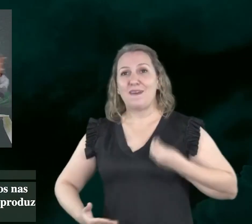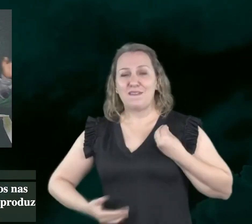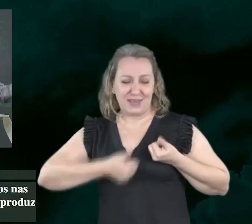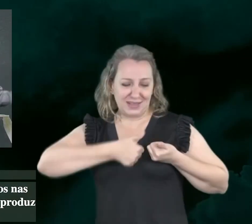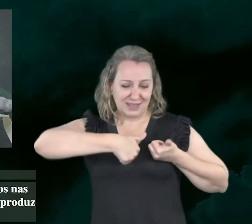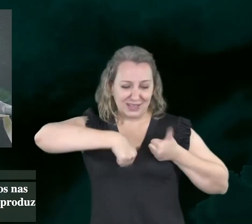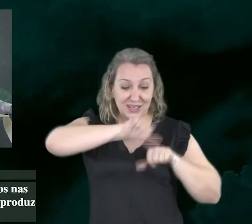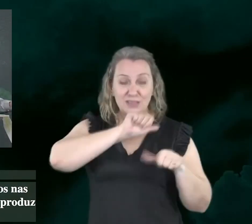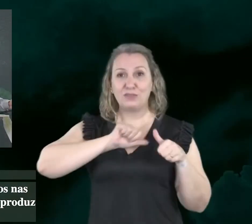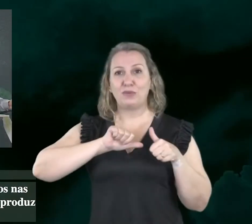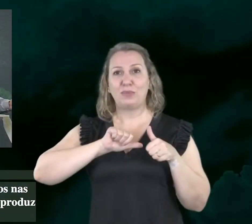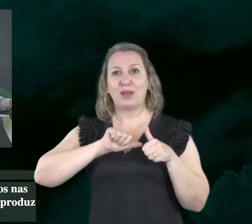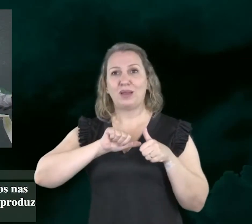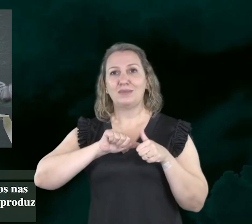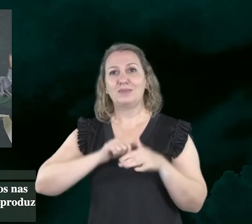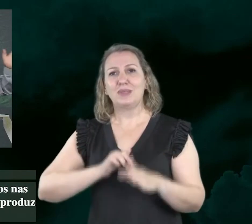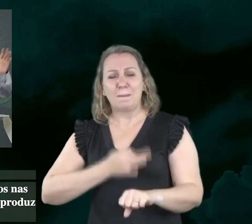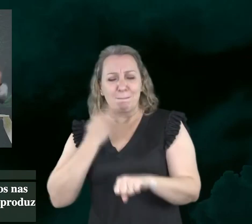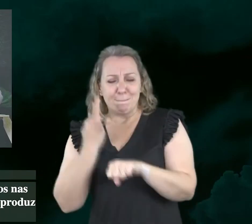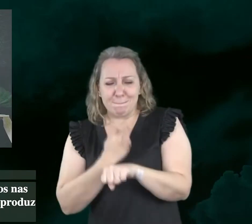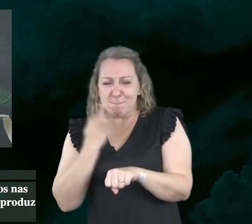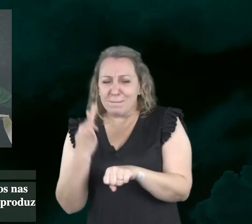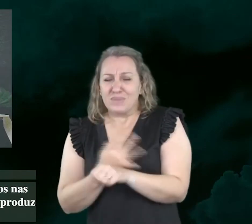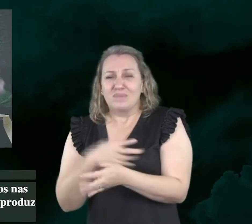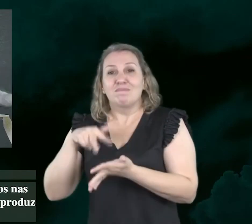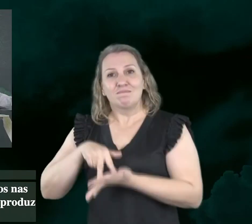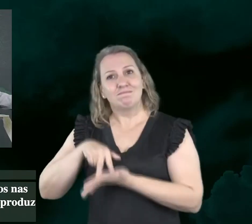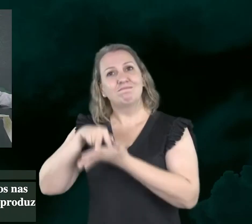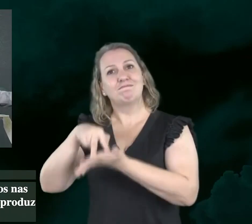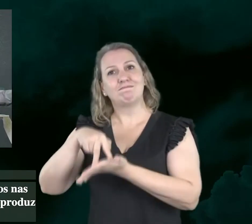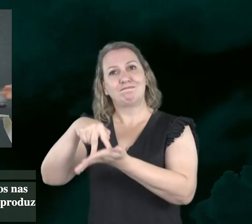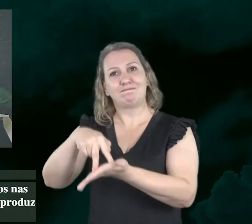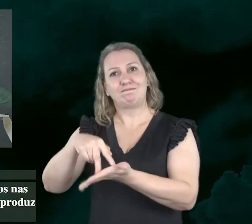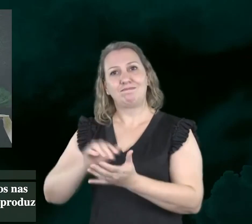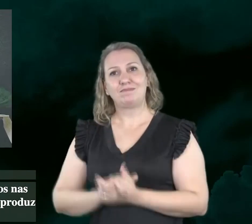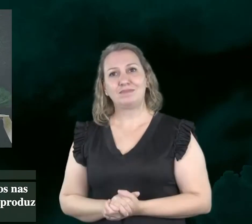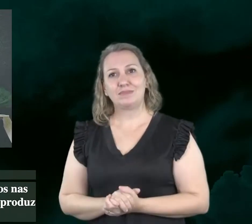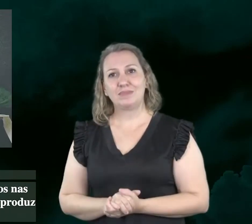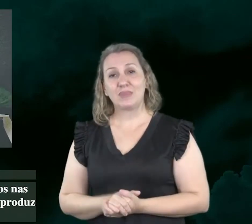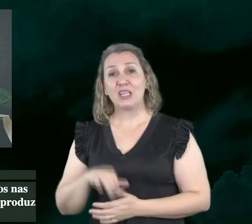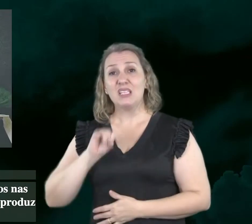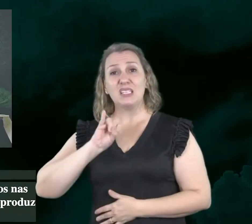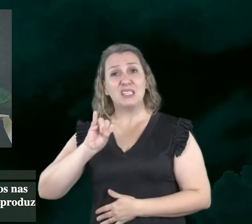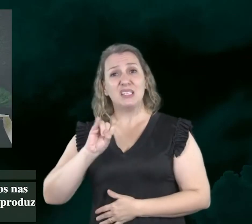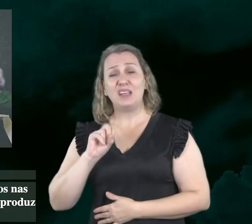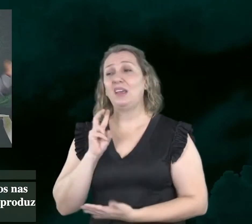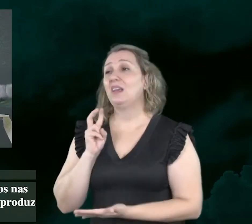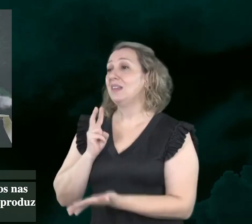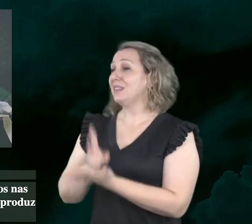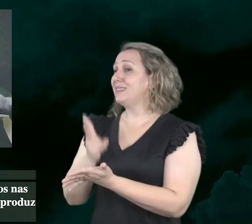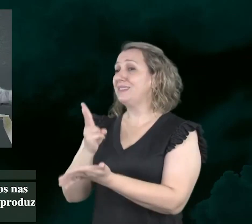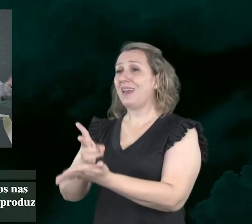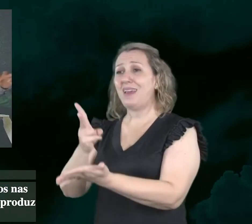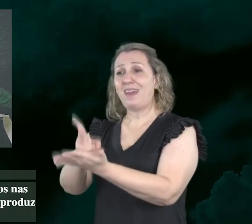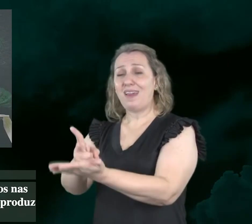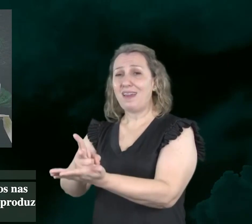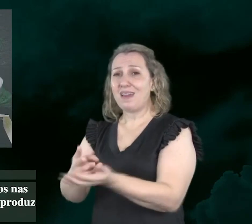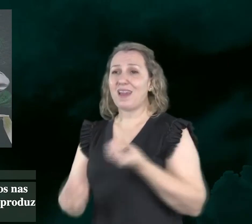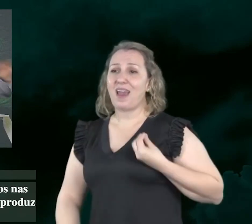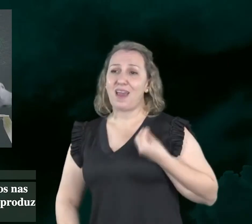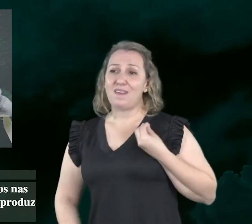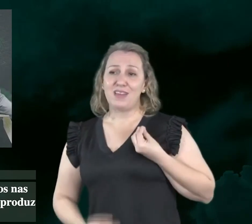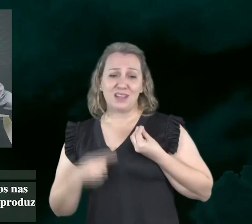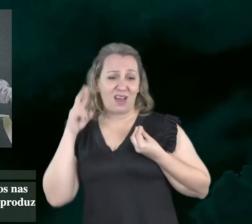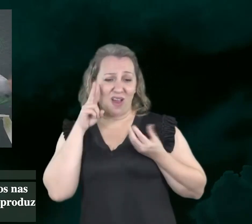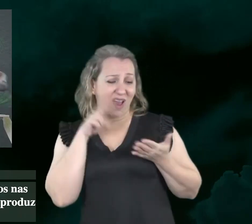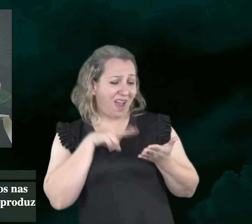bem. Quando nada está errado na minha vida, quando, né, há bonança na minha vida, eu não tenho